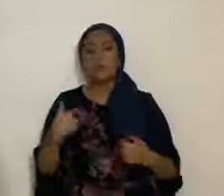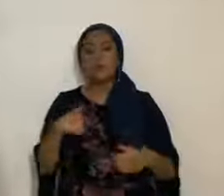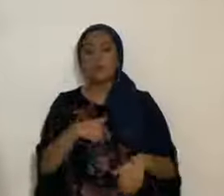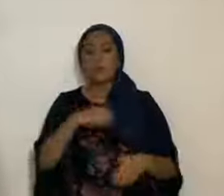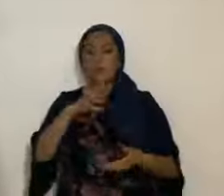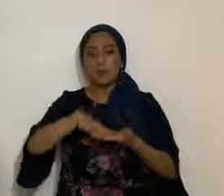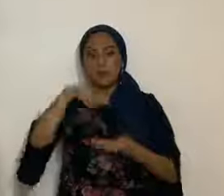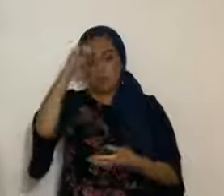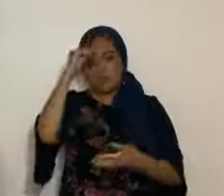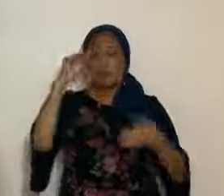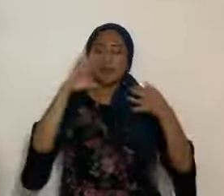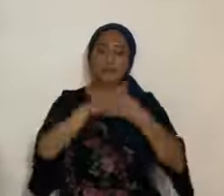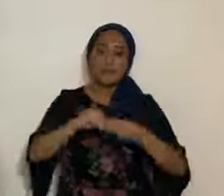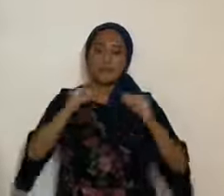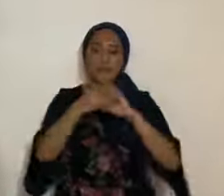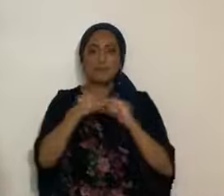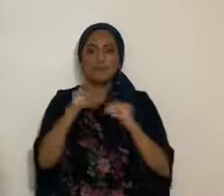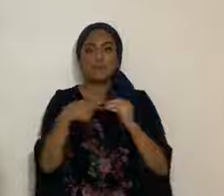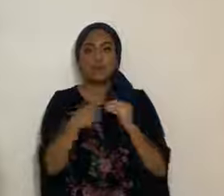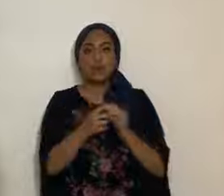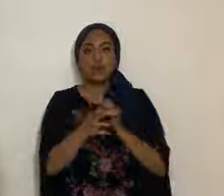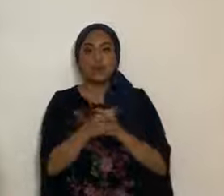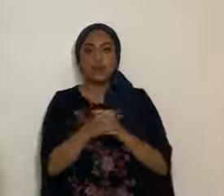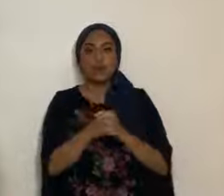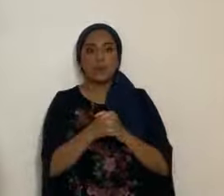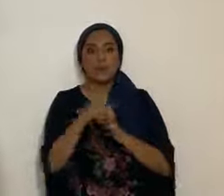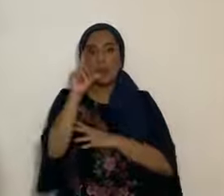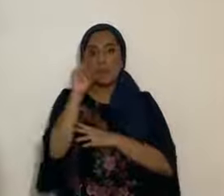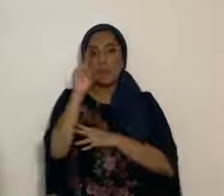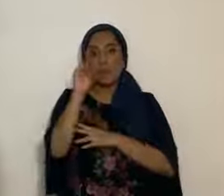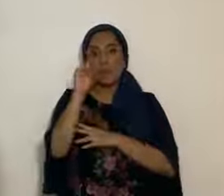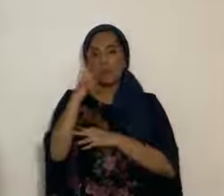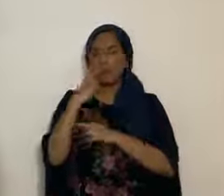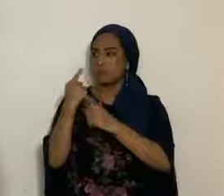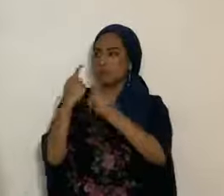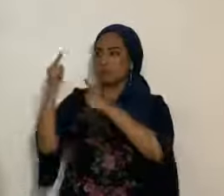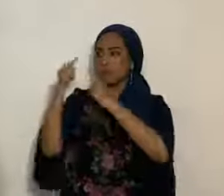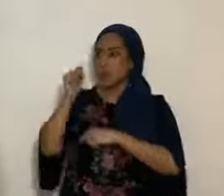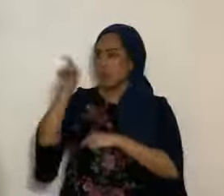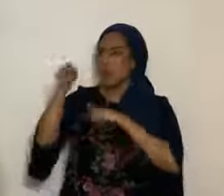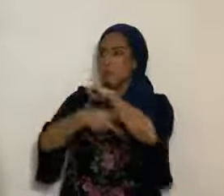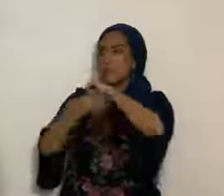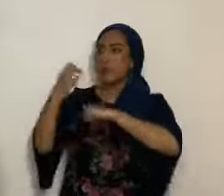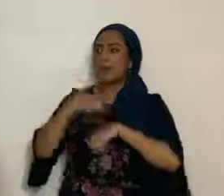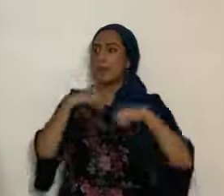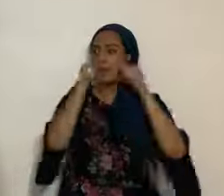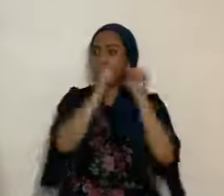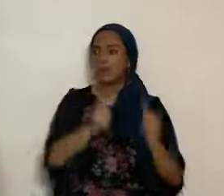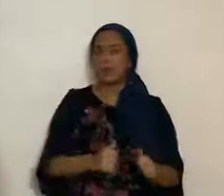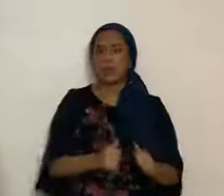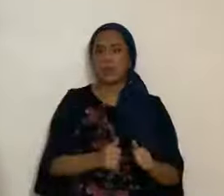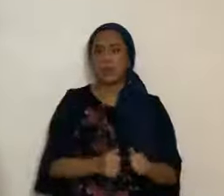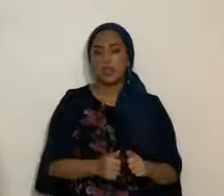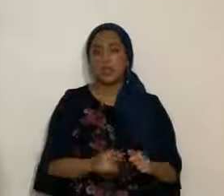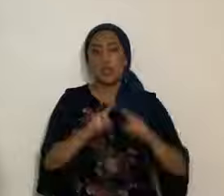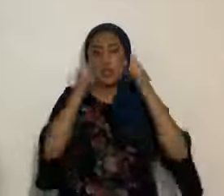precisamente el relato en que Labán acusa de que Jacob le robó, sin saber que había sido